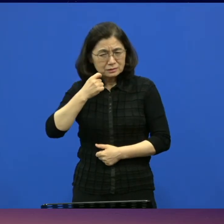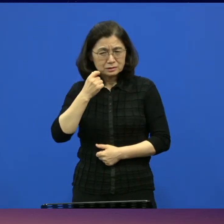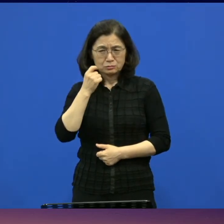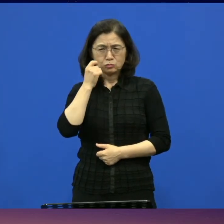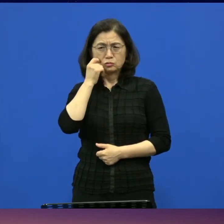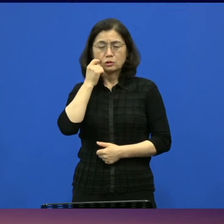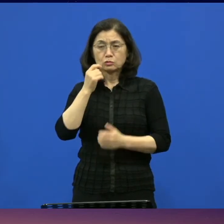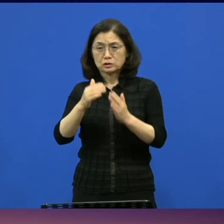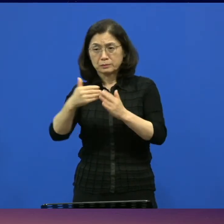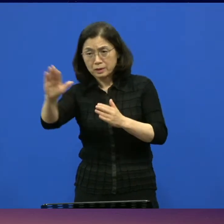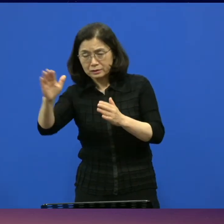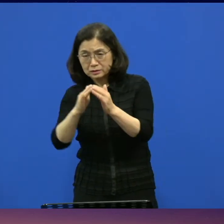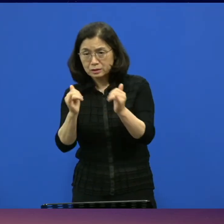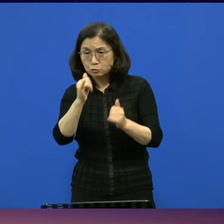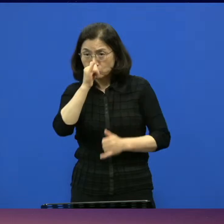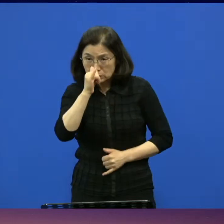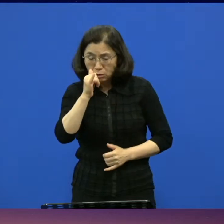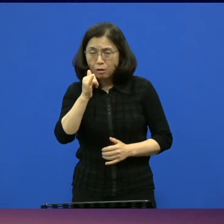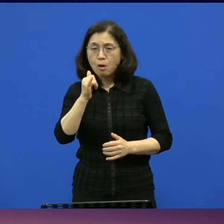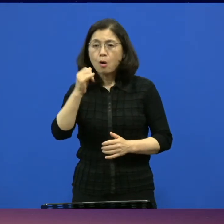들어오는 순간 불덩어리가 돼요.